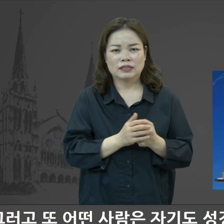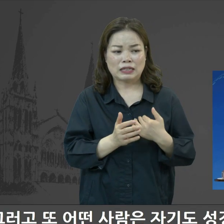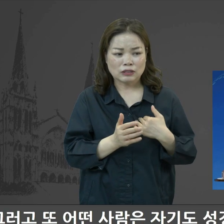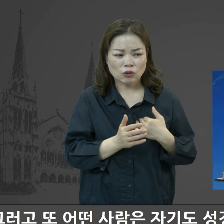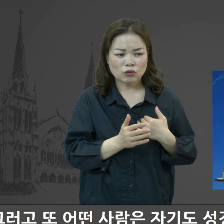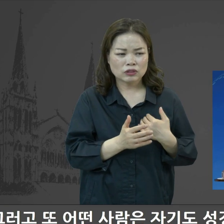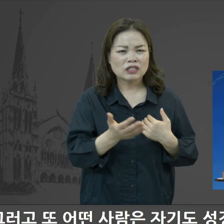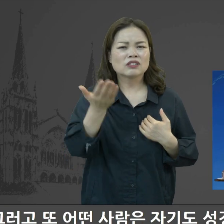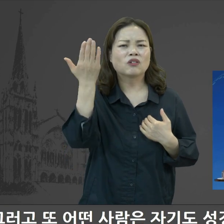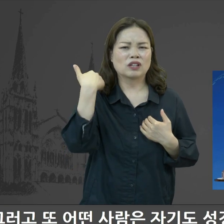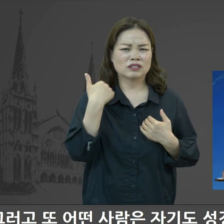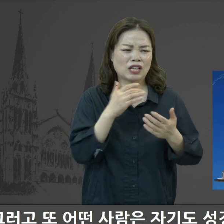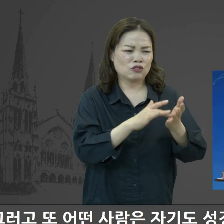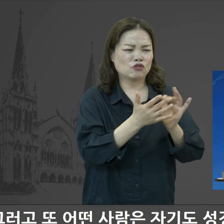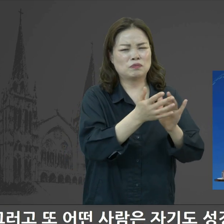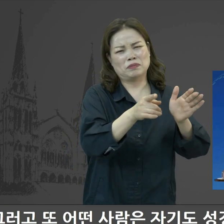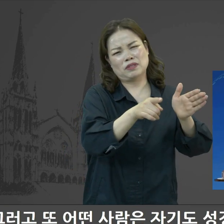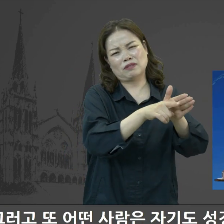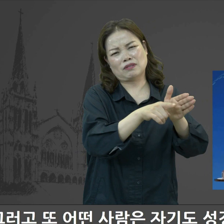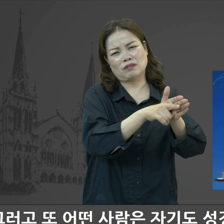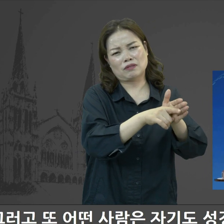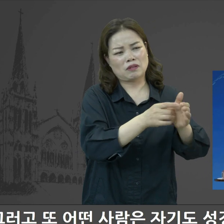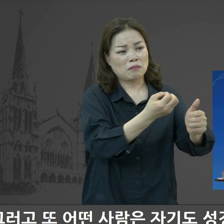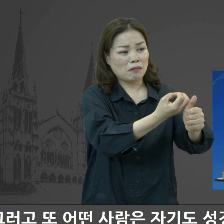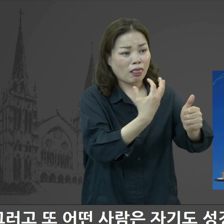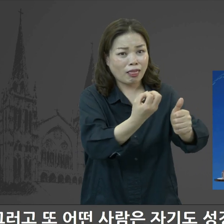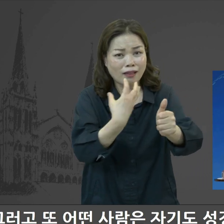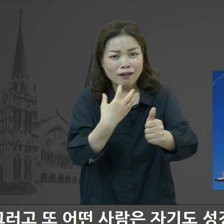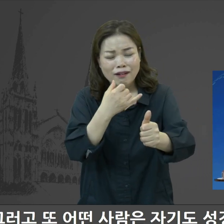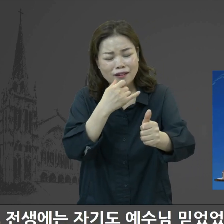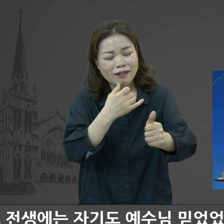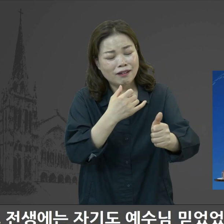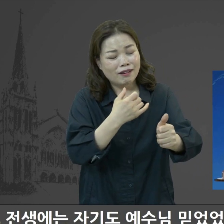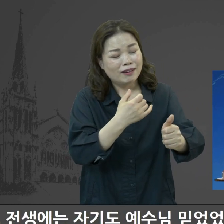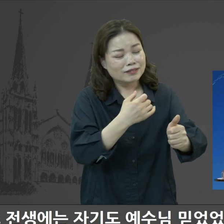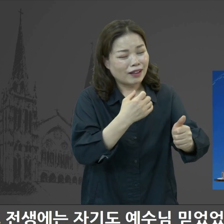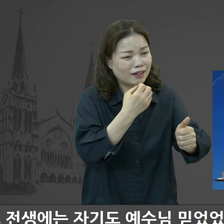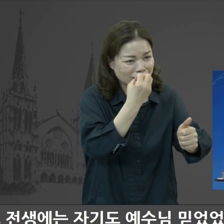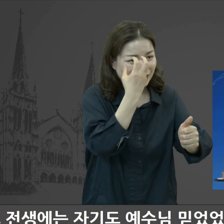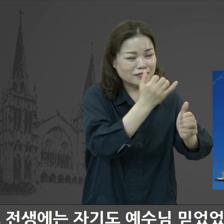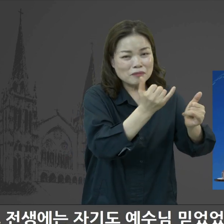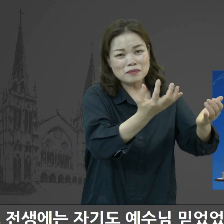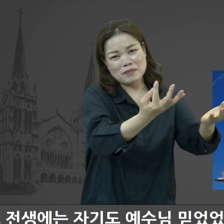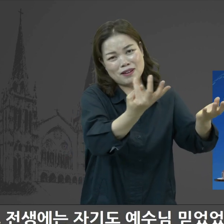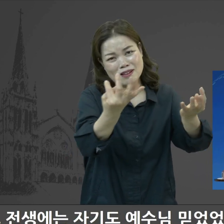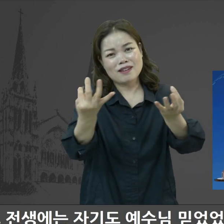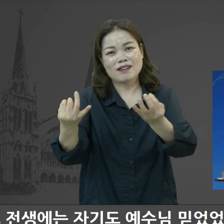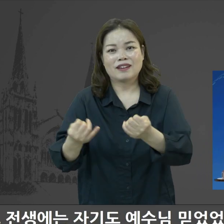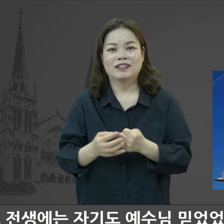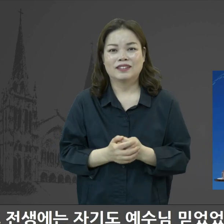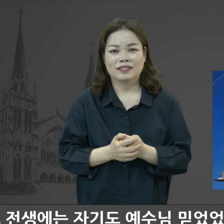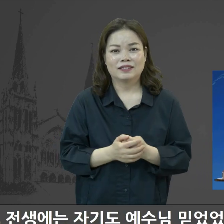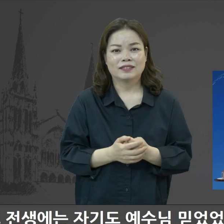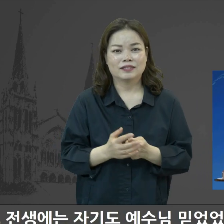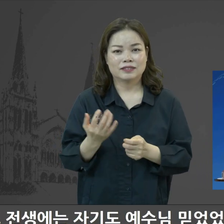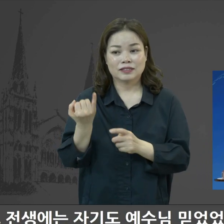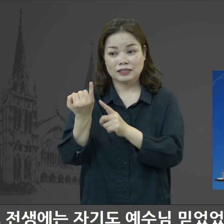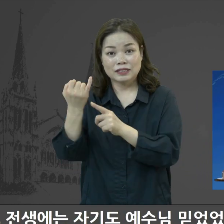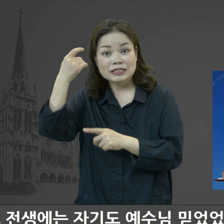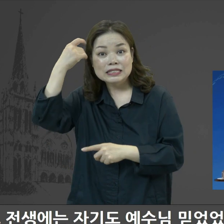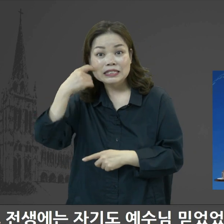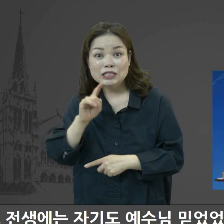자기도 전생에는 자기도 예수님 믿었었다고 이러는 사람도 있고요. 별의별 사람들이 다 있더라고요. 그러면서 제가 느낀 건